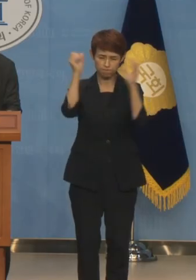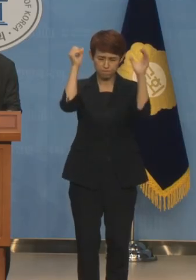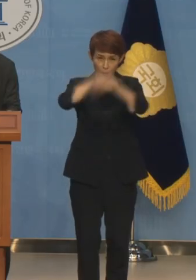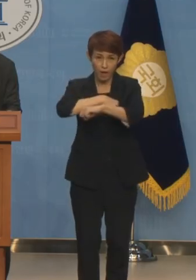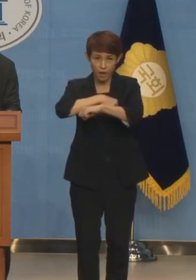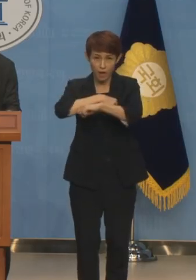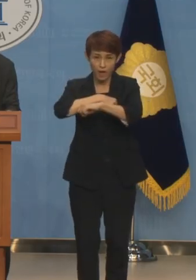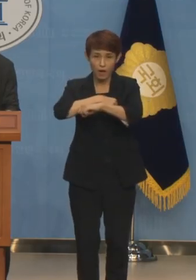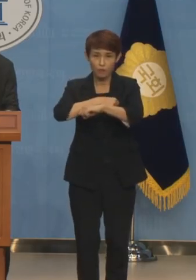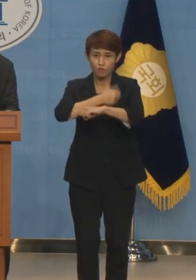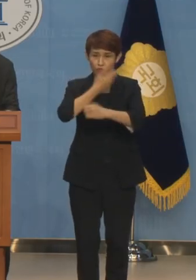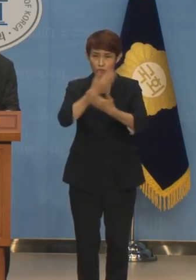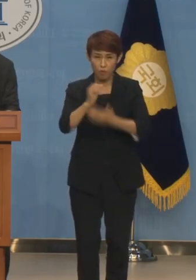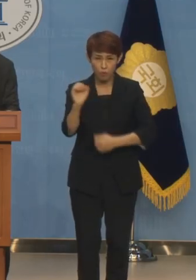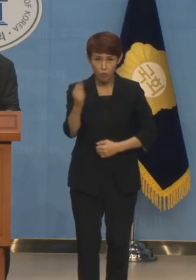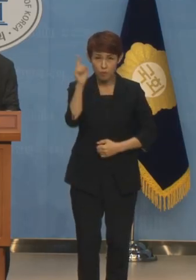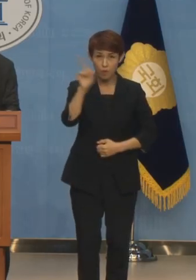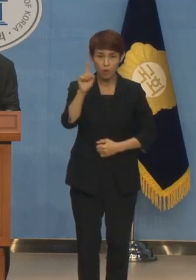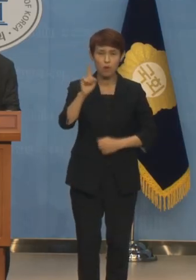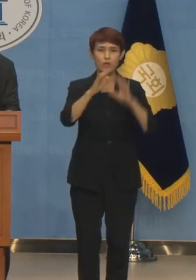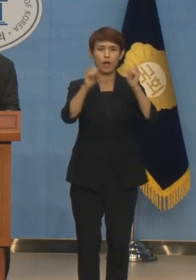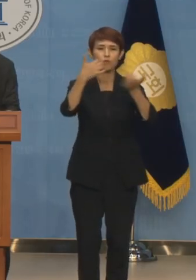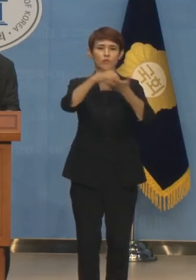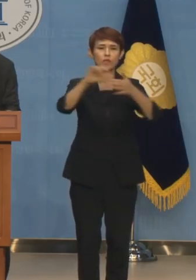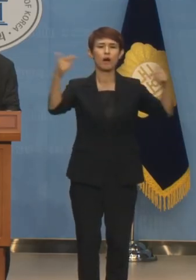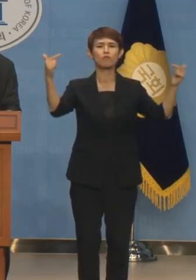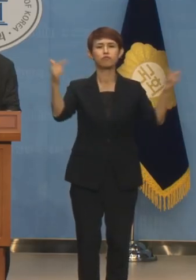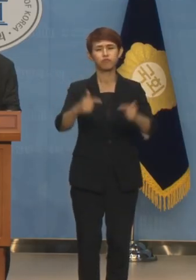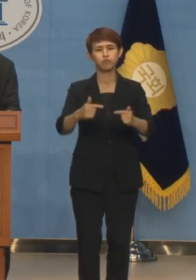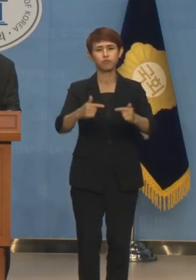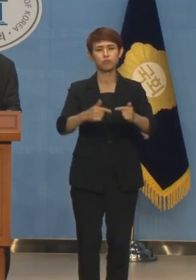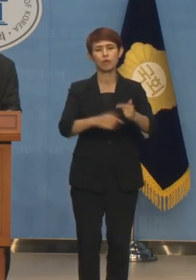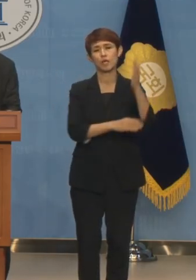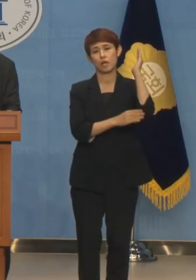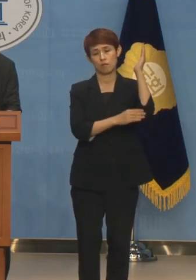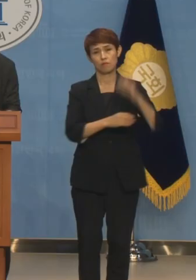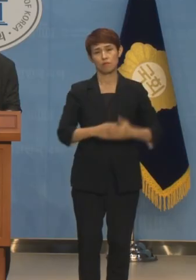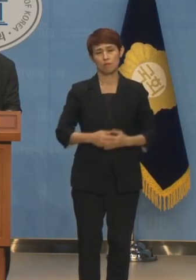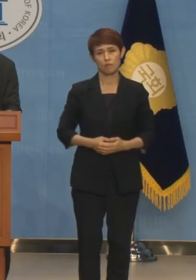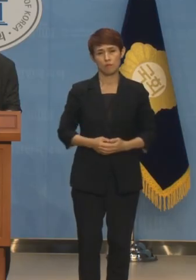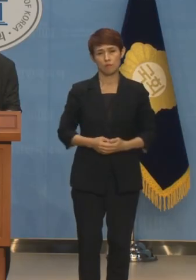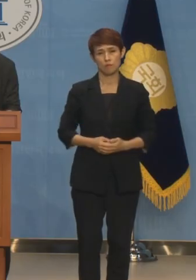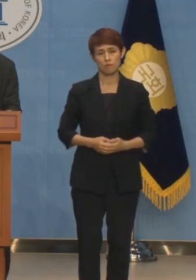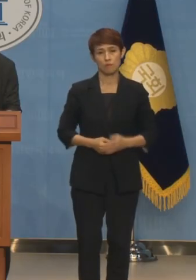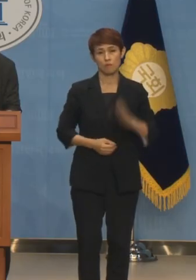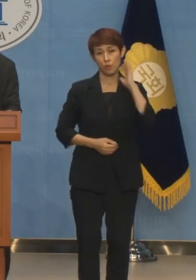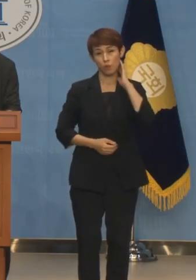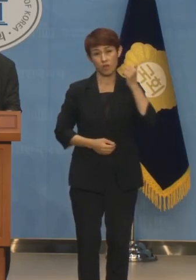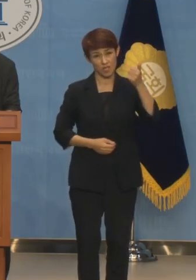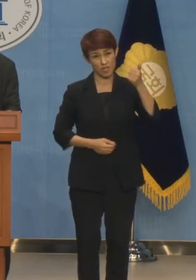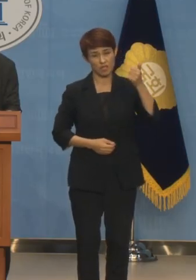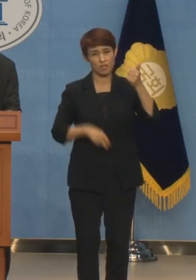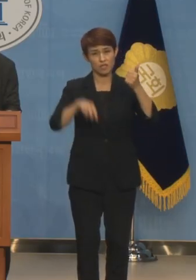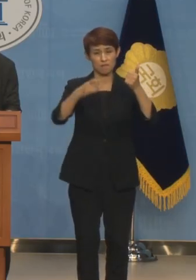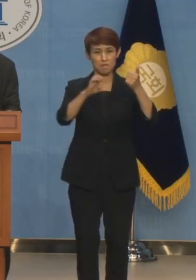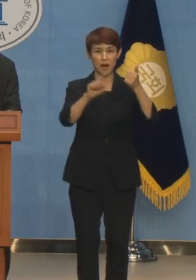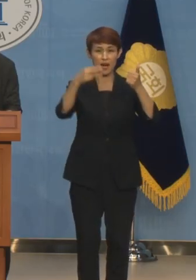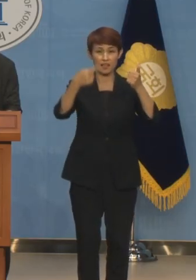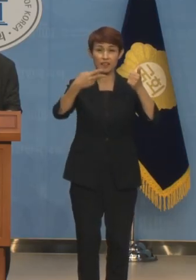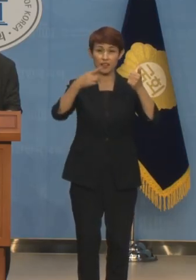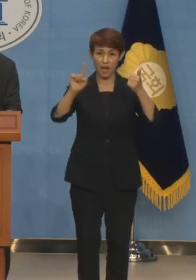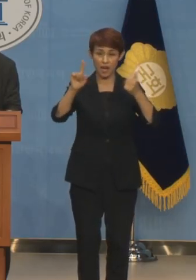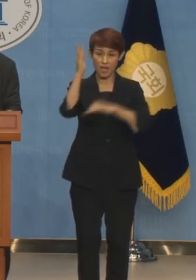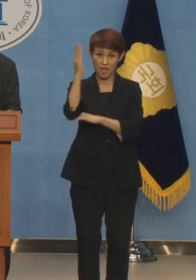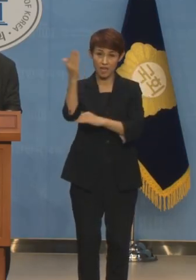접어든 결정적인 원인은 인구 감소였다는 것입니다. 이왕의 대통령이 스파르타를